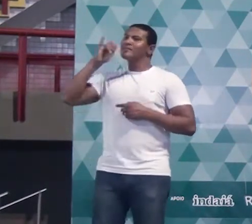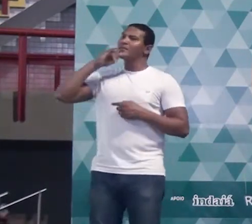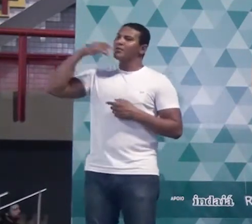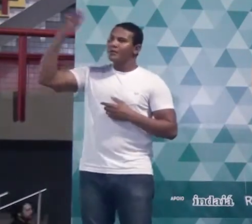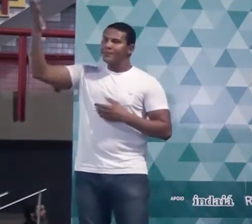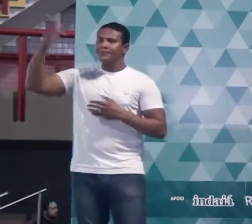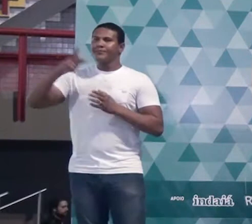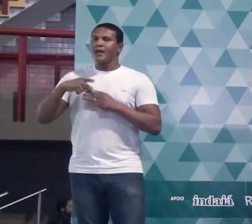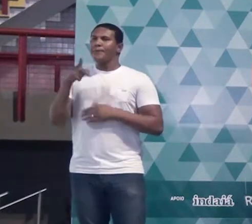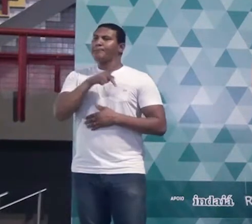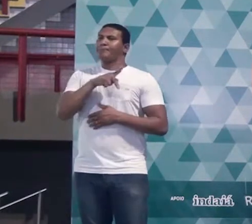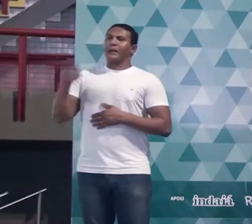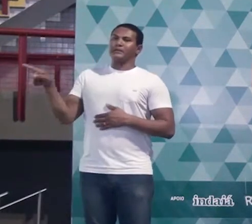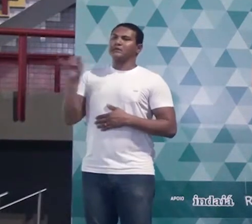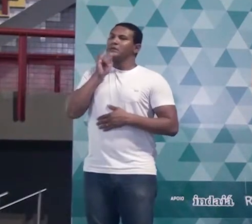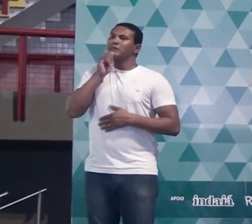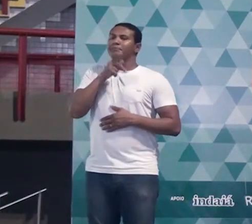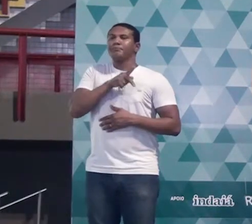da República